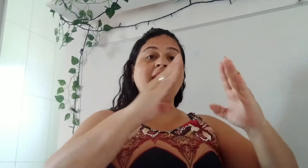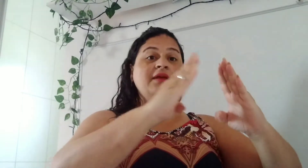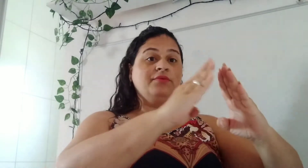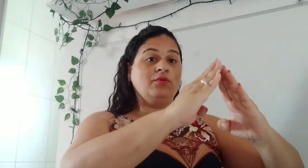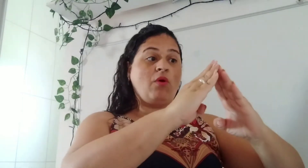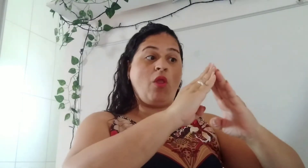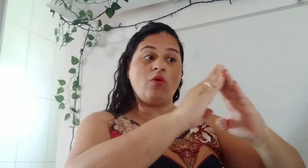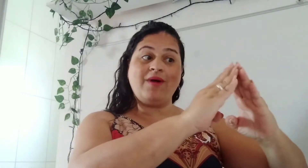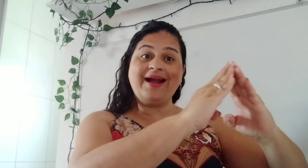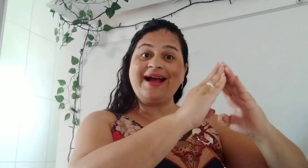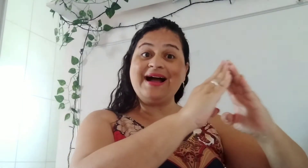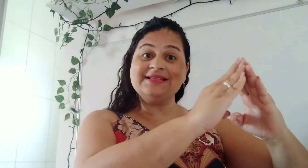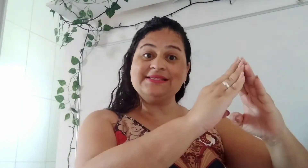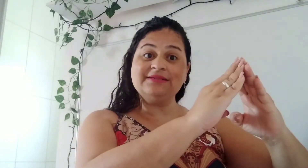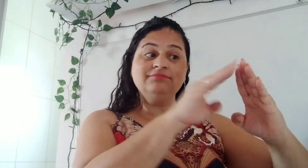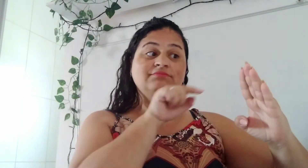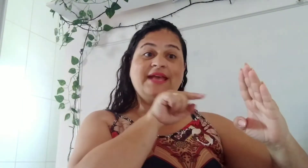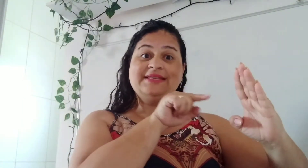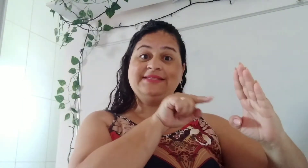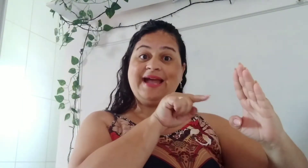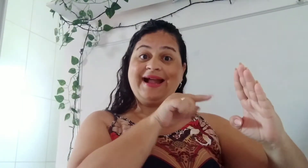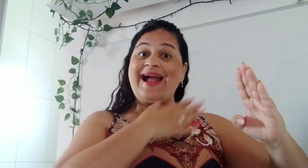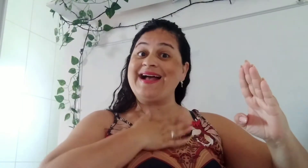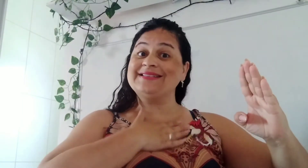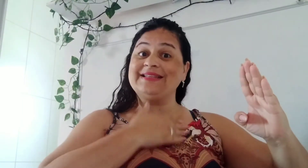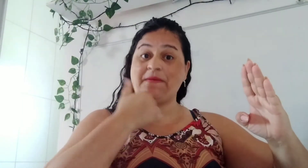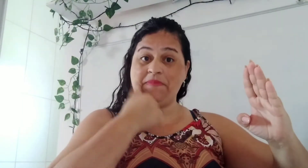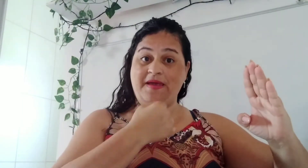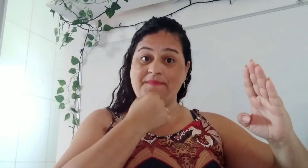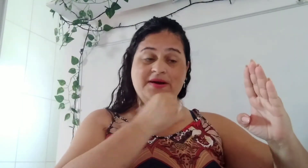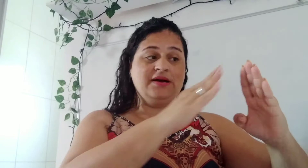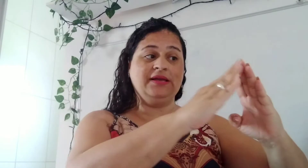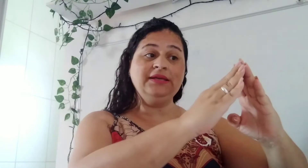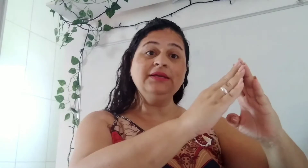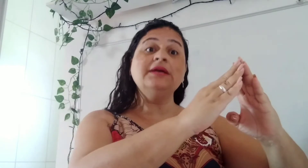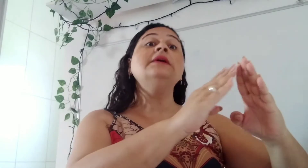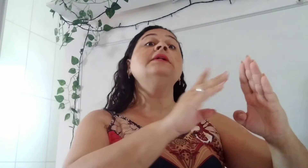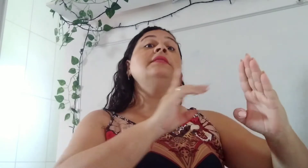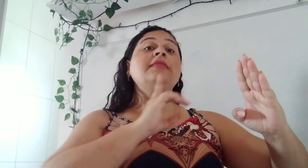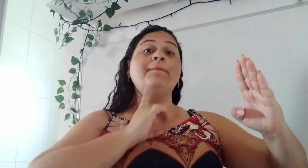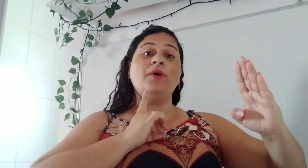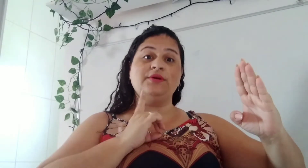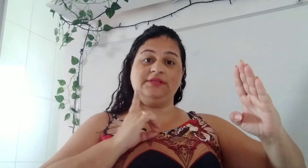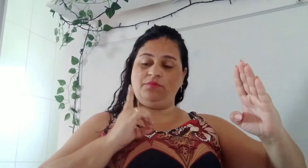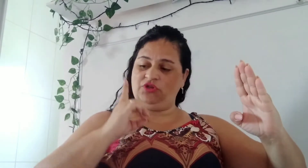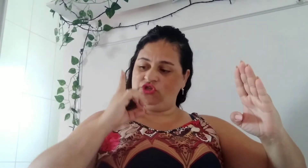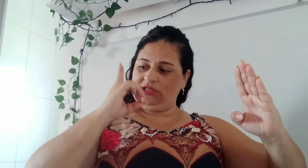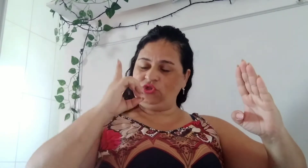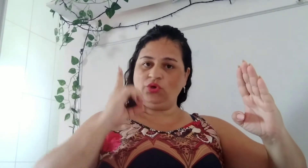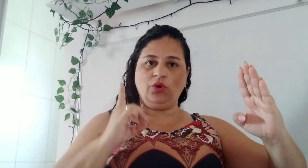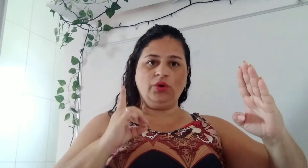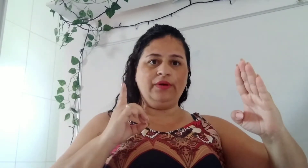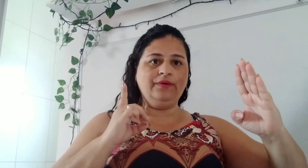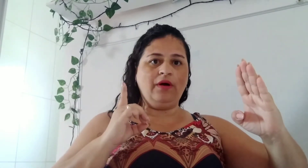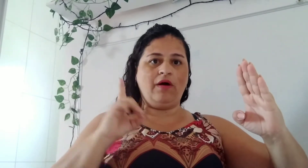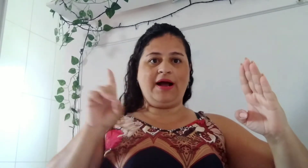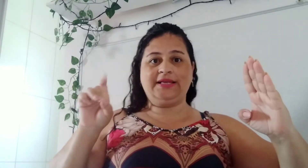Primeiro eu coloco a casa, esta é a casa da minha mãe. Depois eu me direciono, ó, aqui